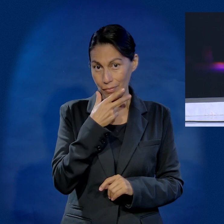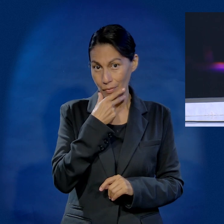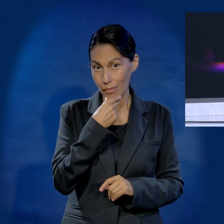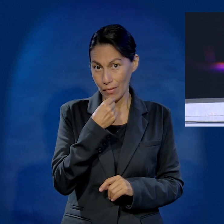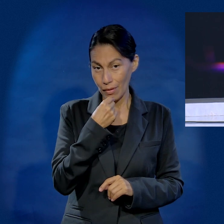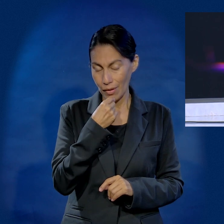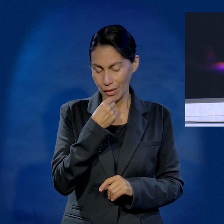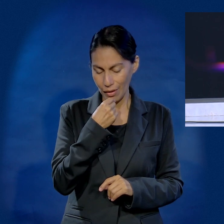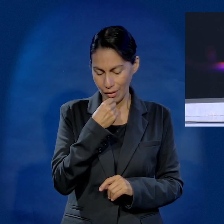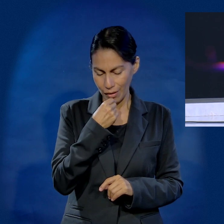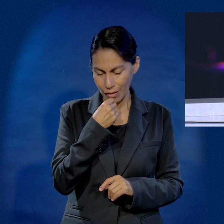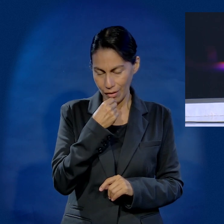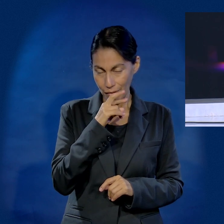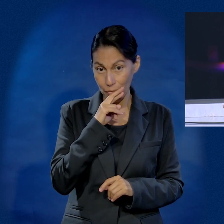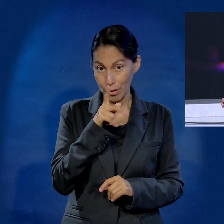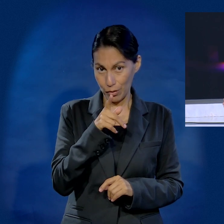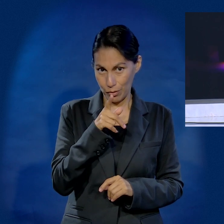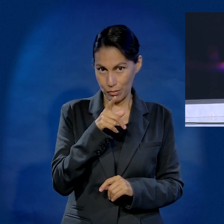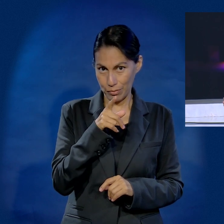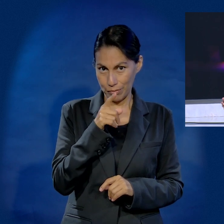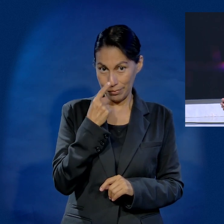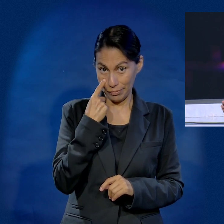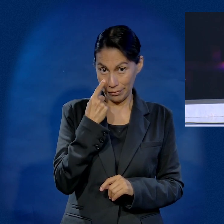Y si el muchacho la baja, es mejor.